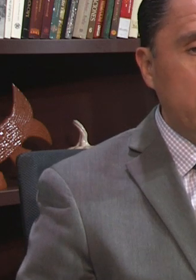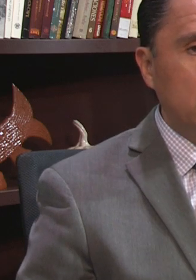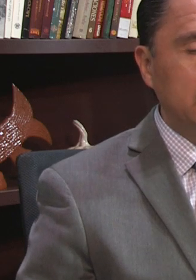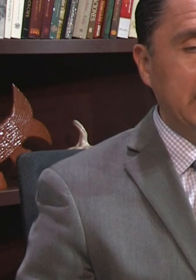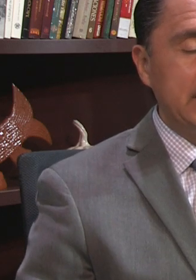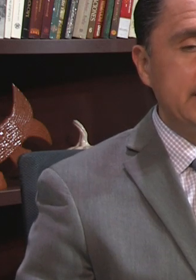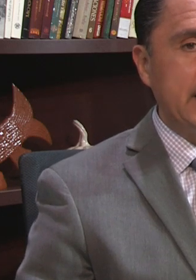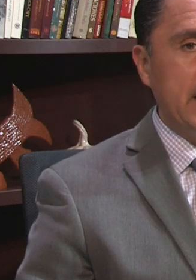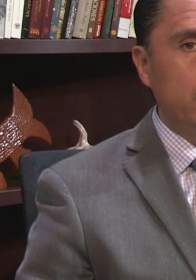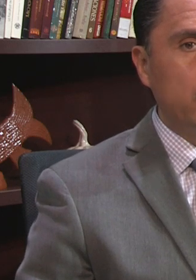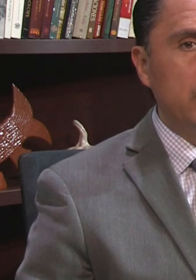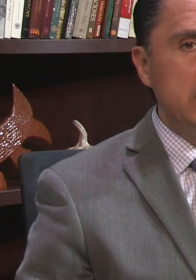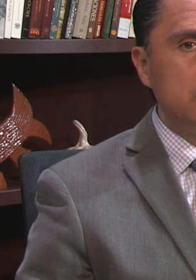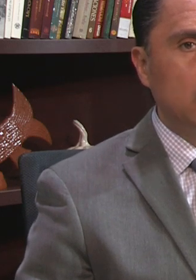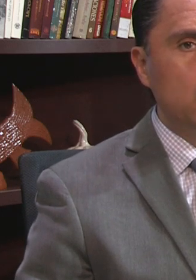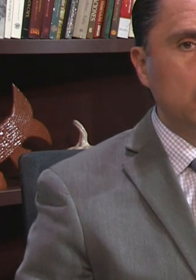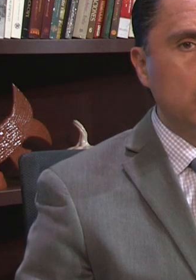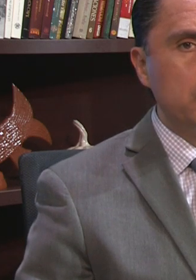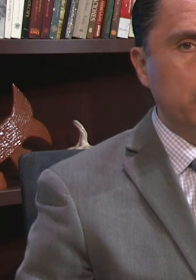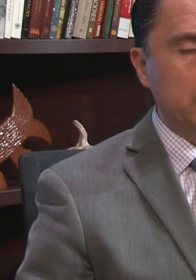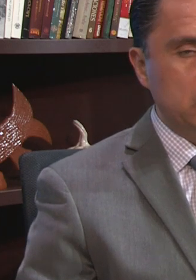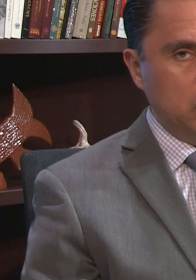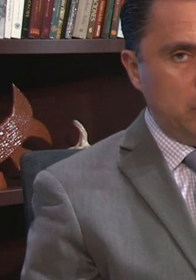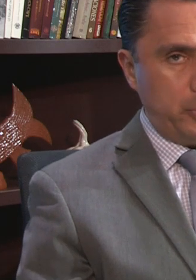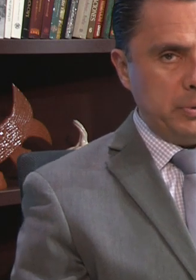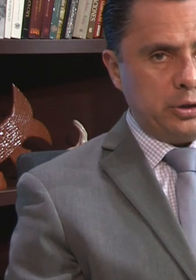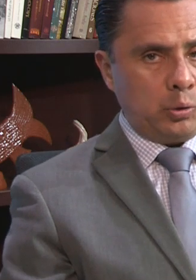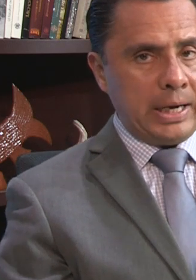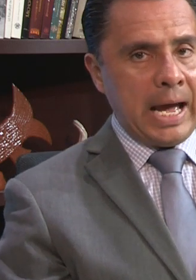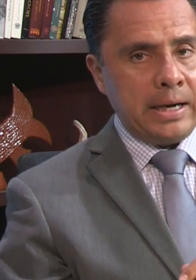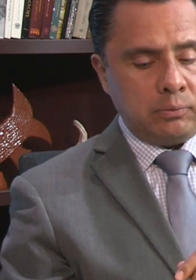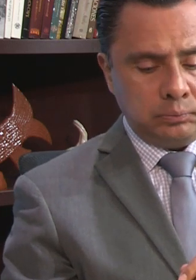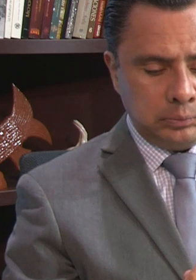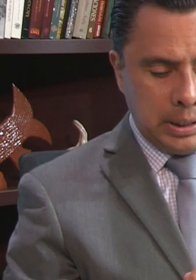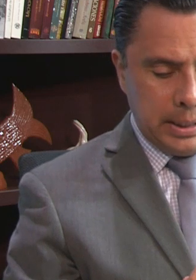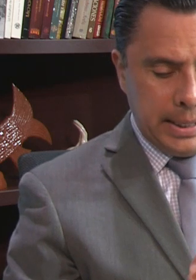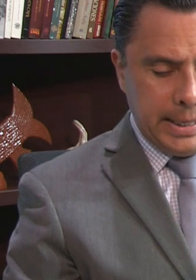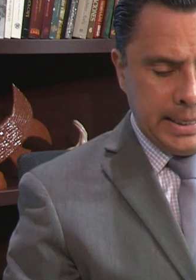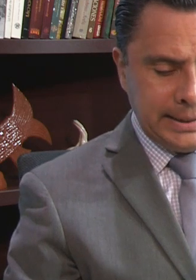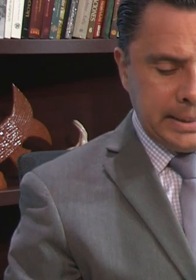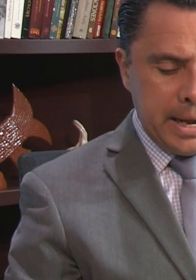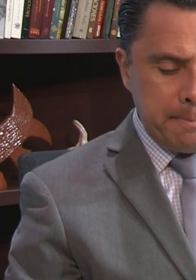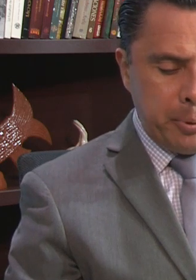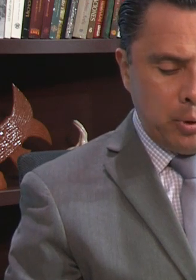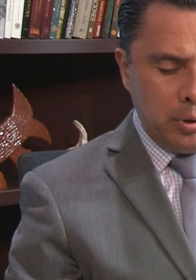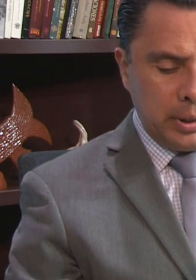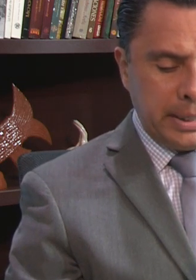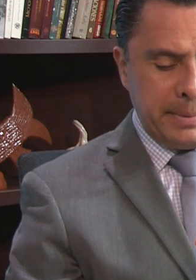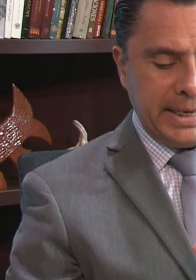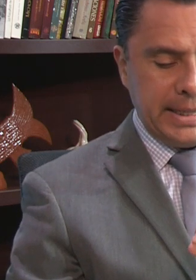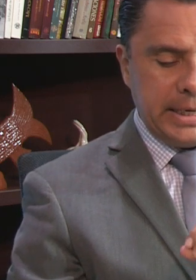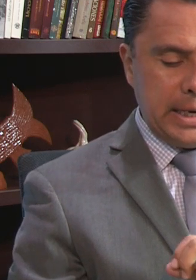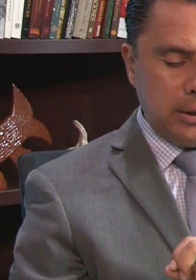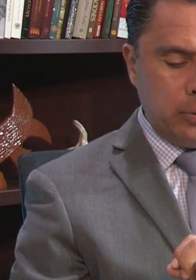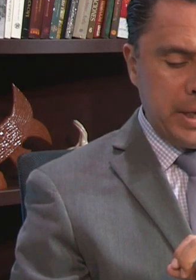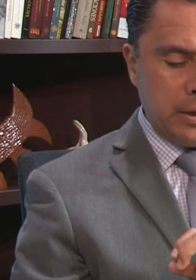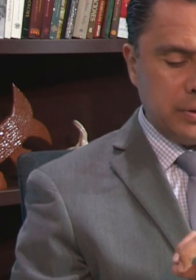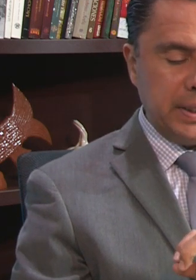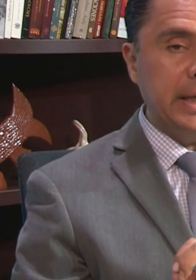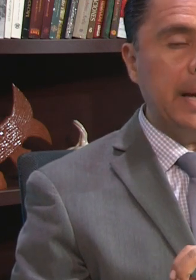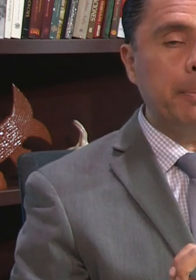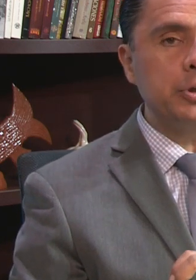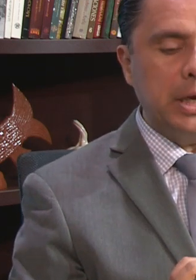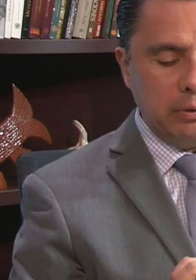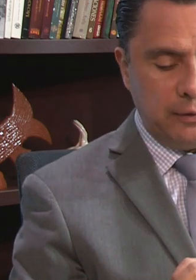El gobernador del estado hizo un compromiso claro. El tiempo que me quede en el